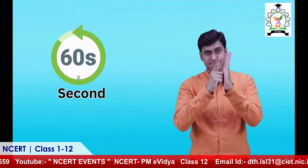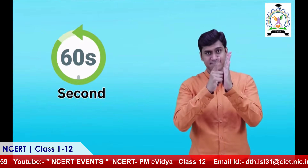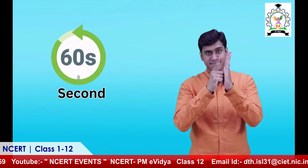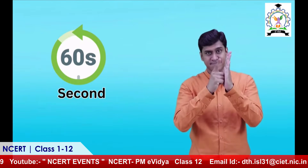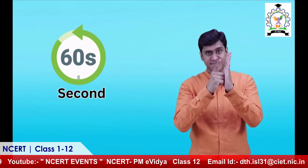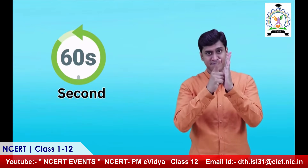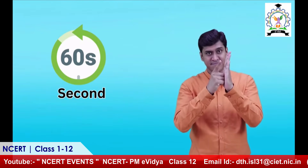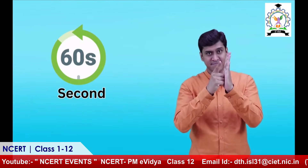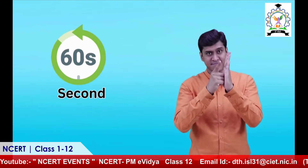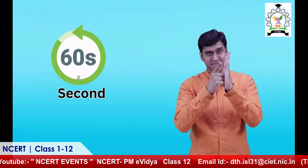सेकंड,